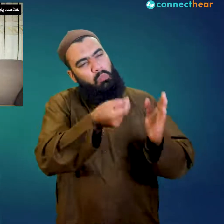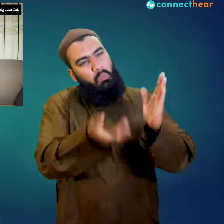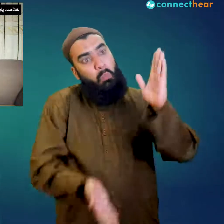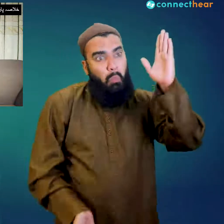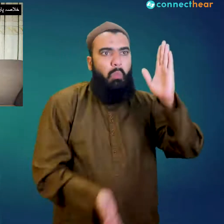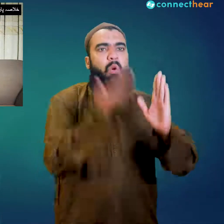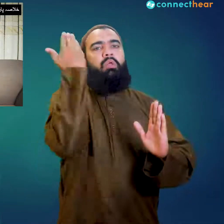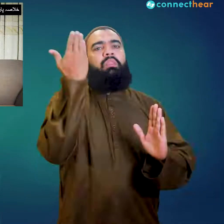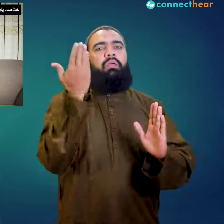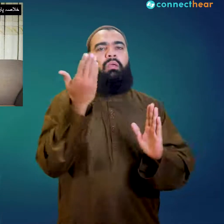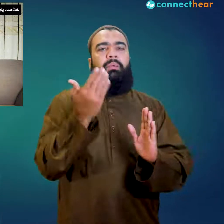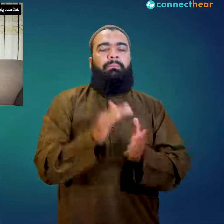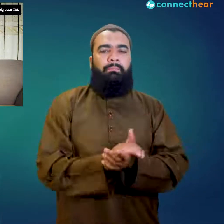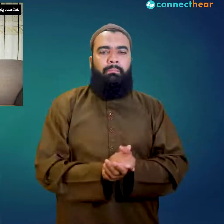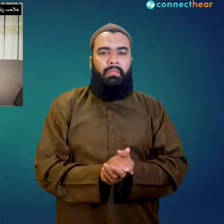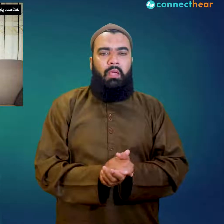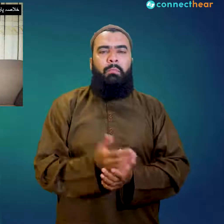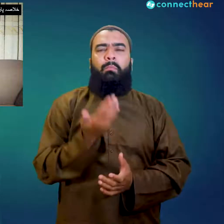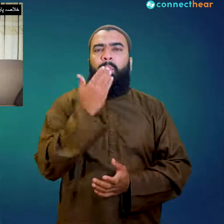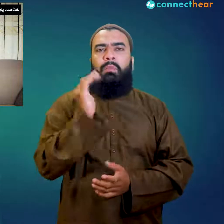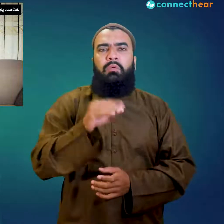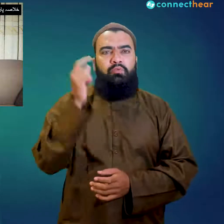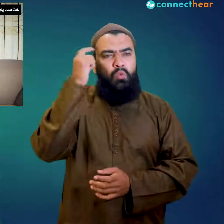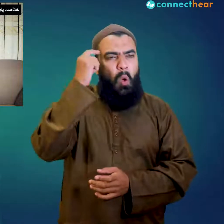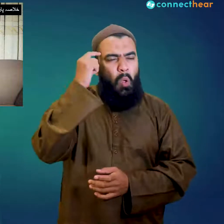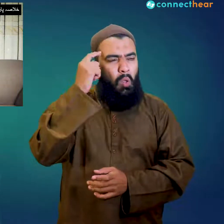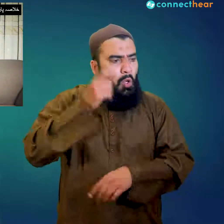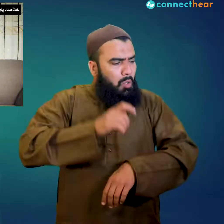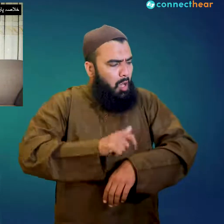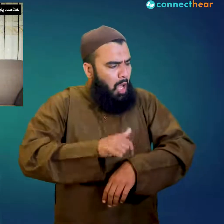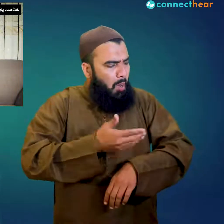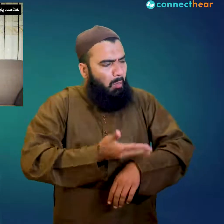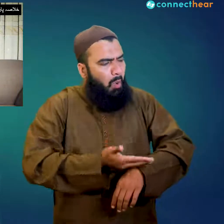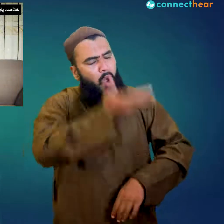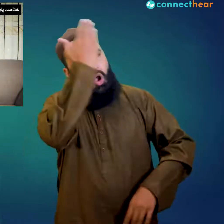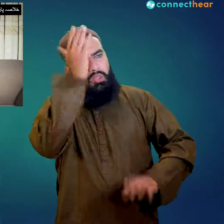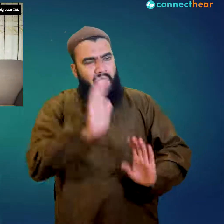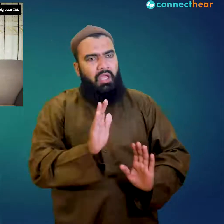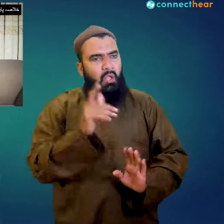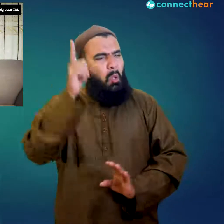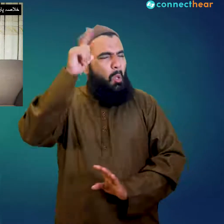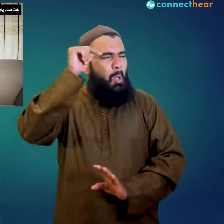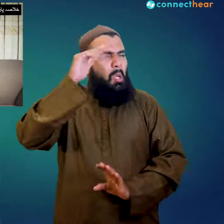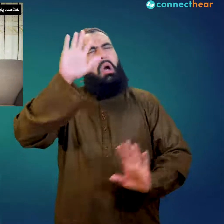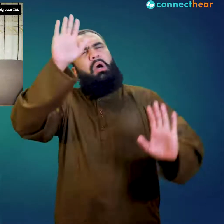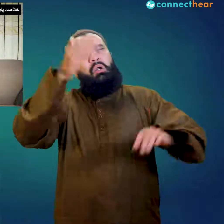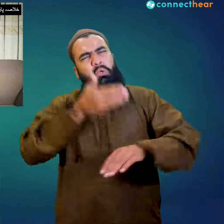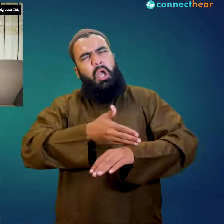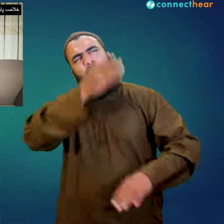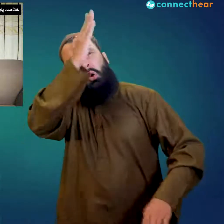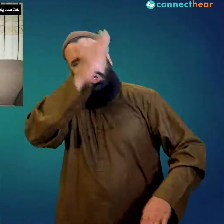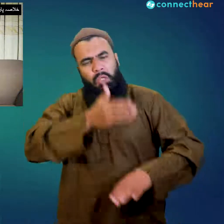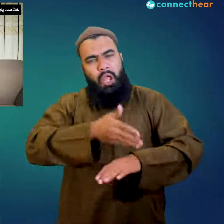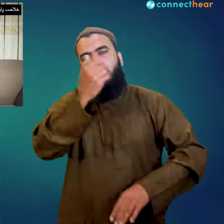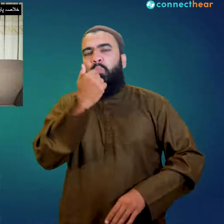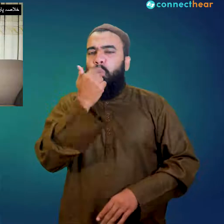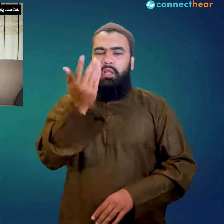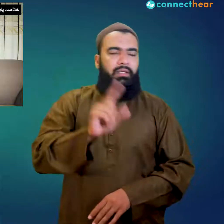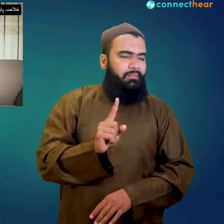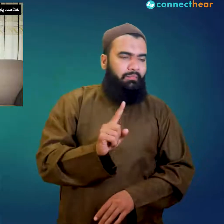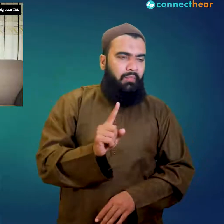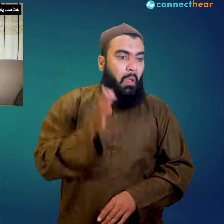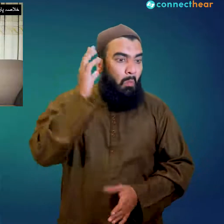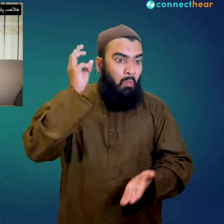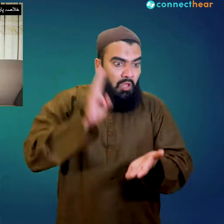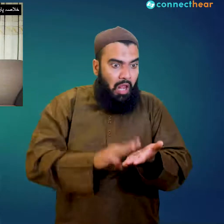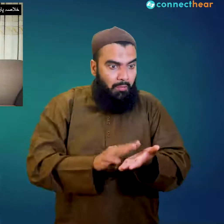جا رہے ہیں۔ فرمایا اس مہلت کو اپنے لیے بہتر نہ سمجھیں، جبکہ اہل ایمان کے لیے یہ مہلت بہتر ہے،